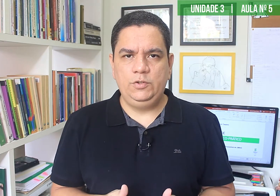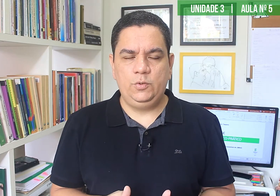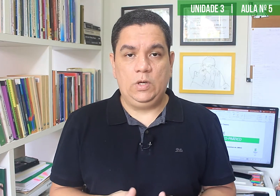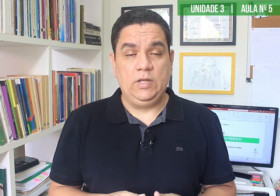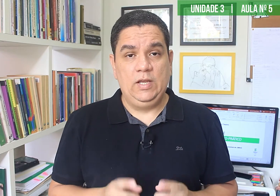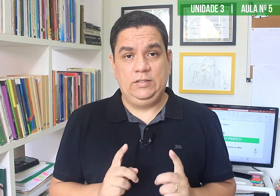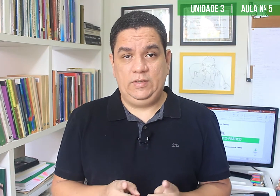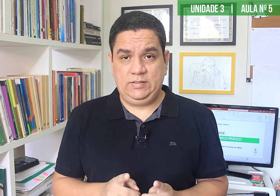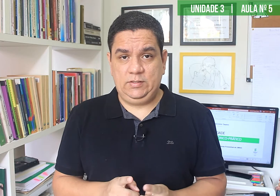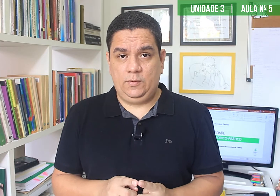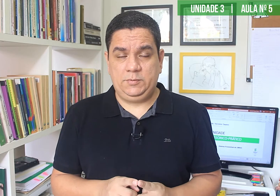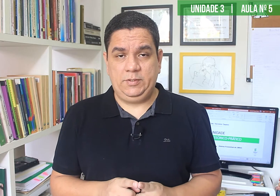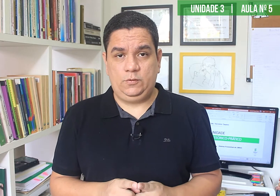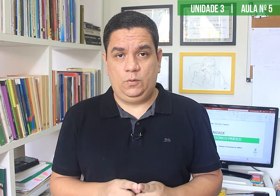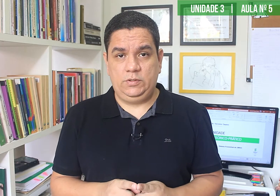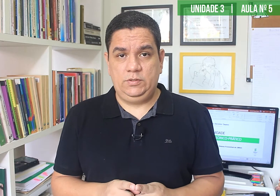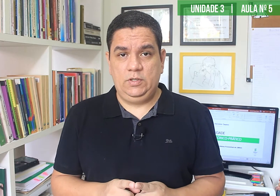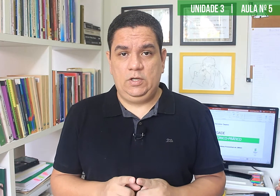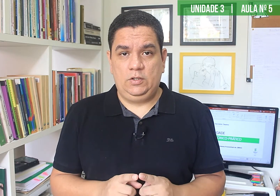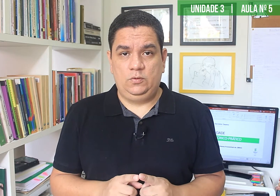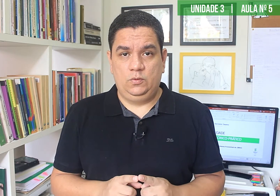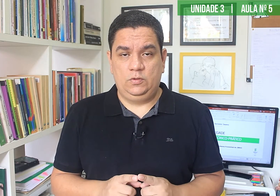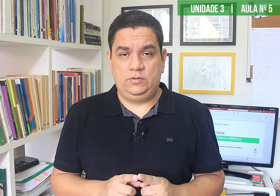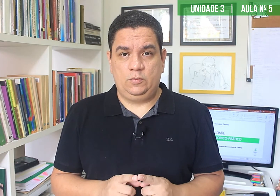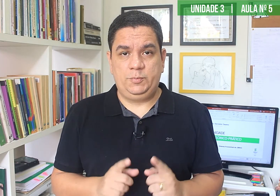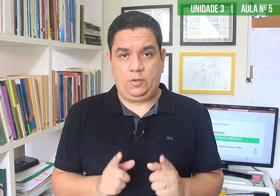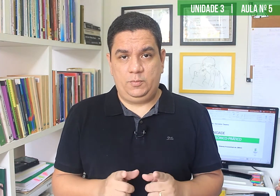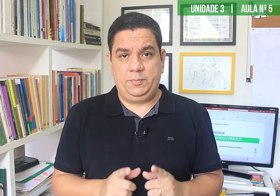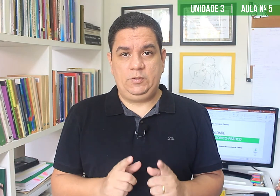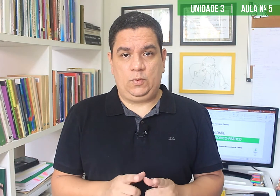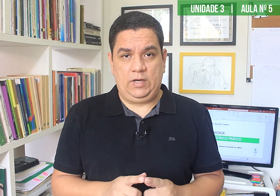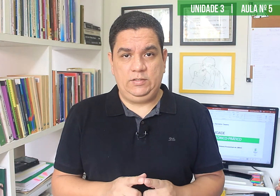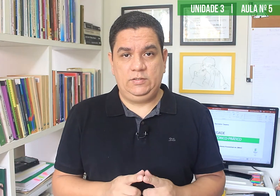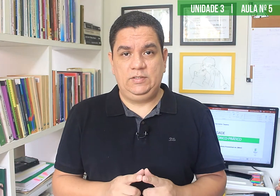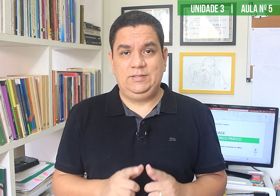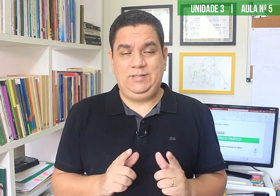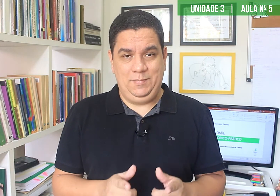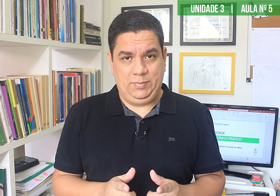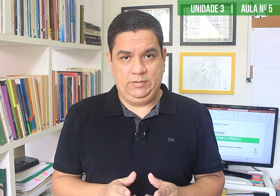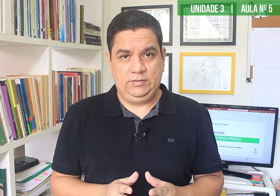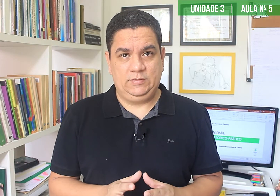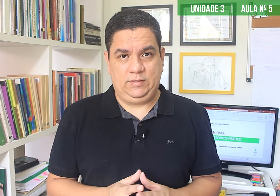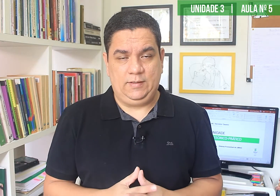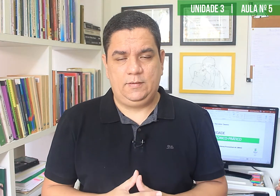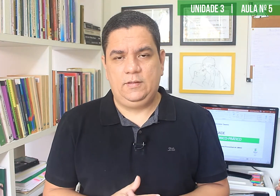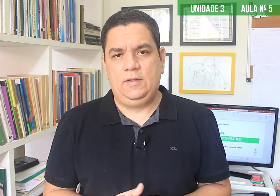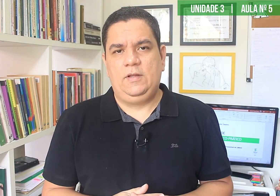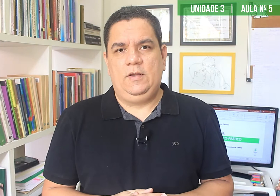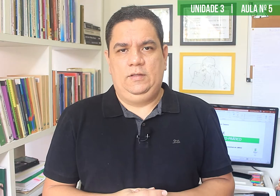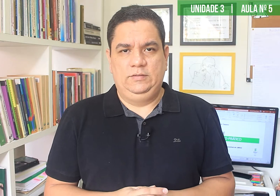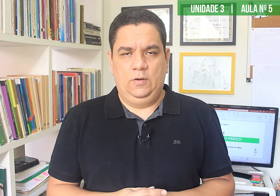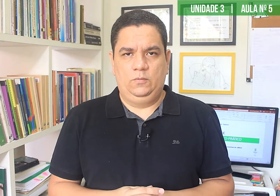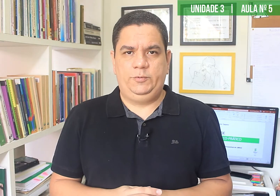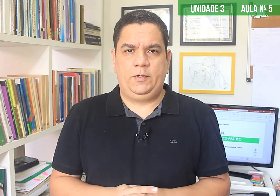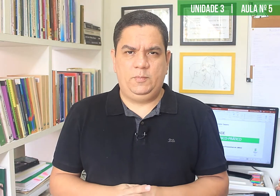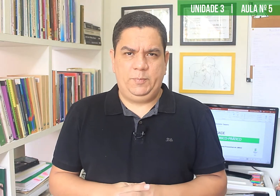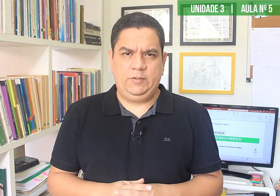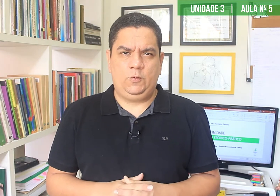Continuando. Então essas são as pessoas, são os pronomes pessoais simples, tá? Então, os pronomes